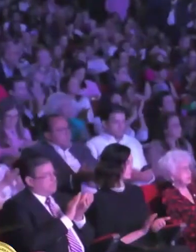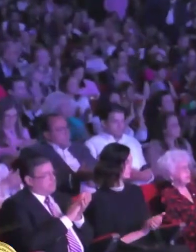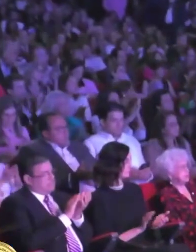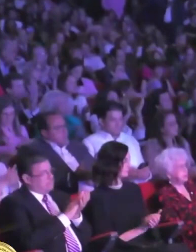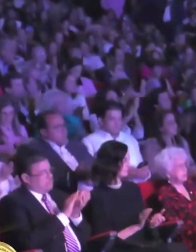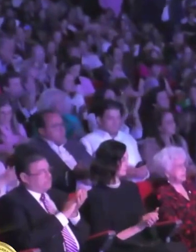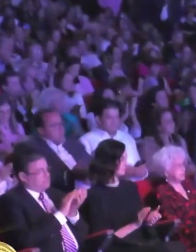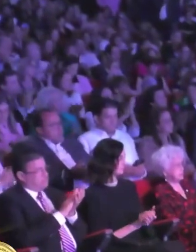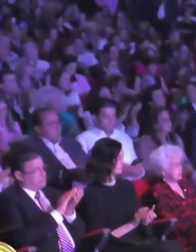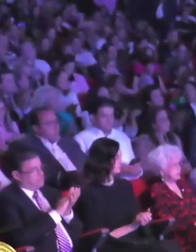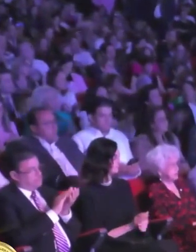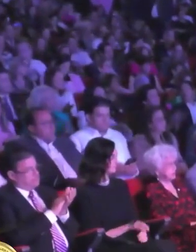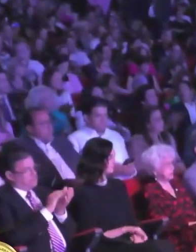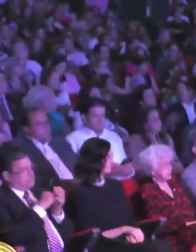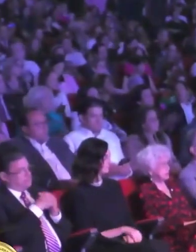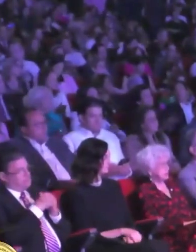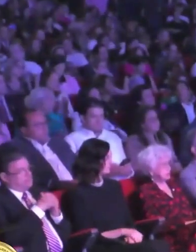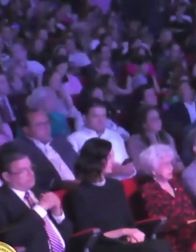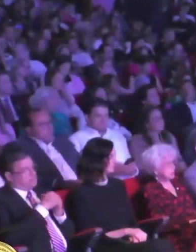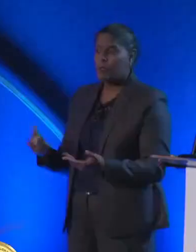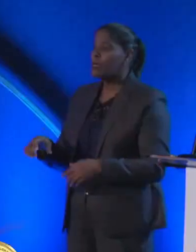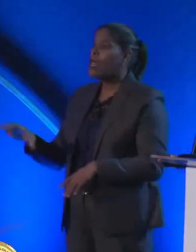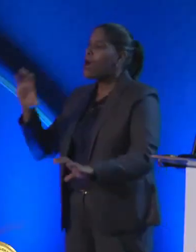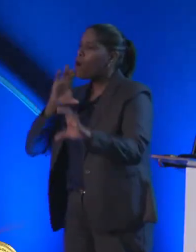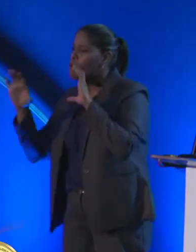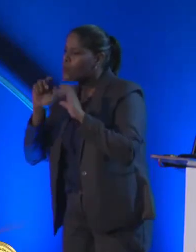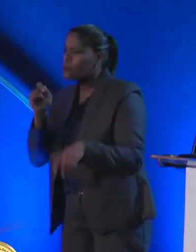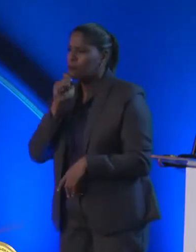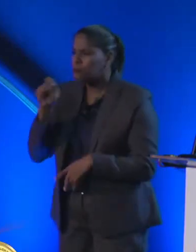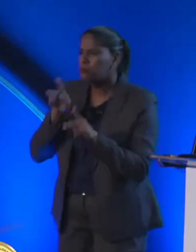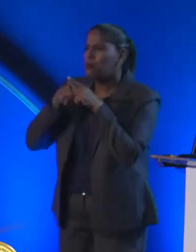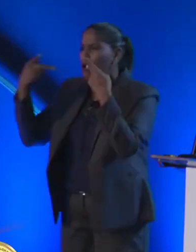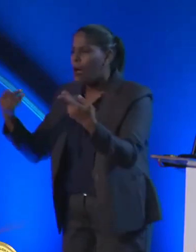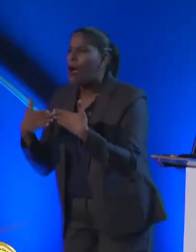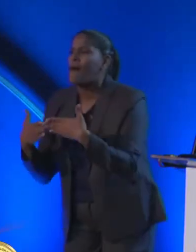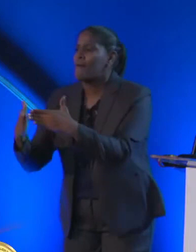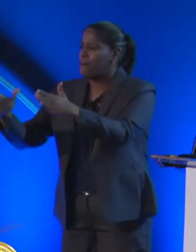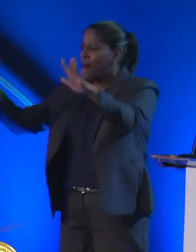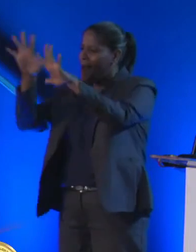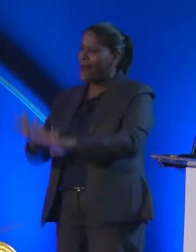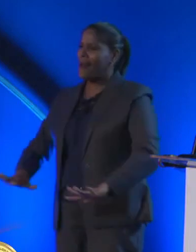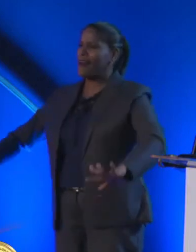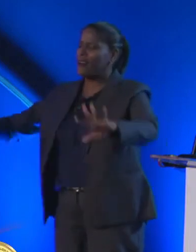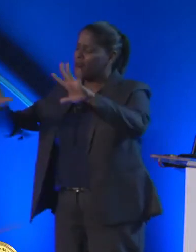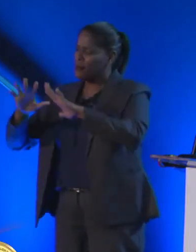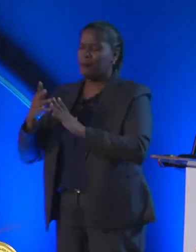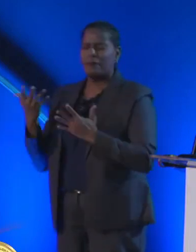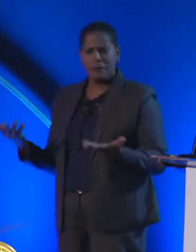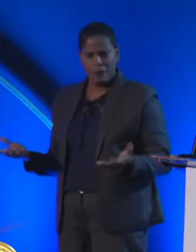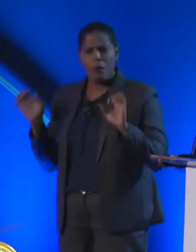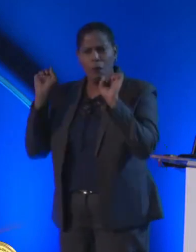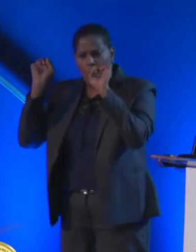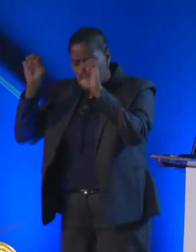políticas necesitamos que los medios de comunicación abran sus espacios para que se